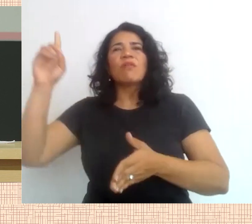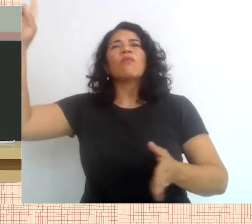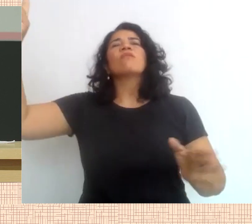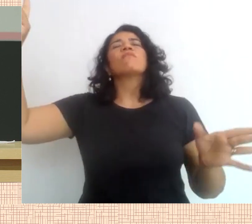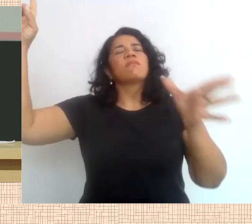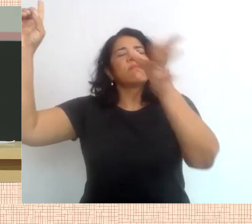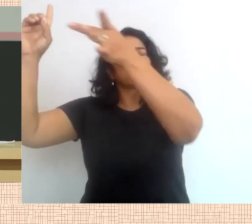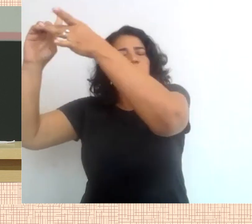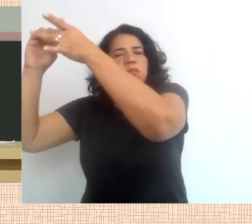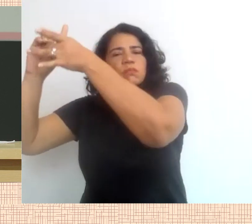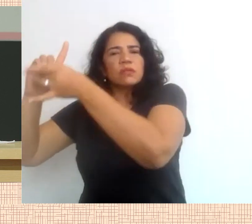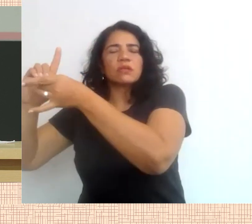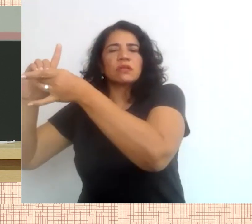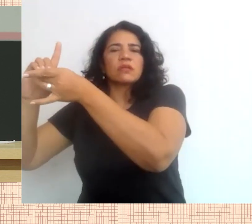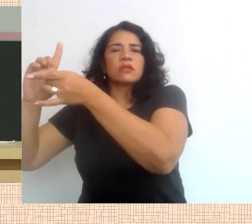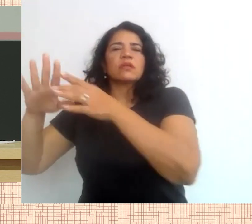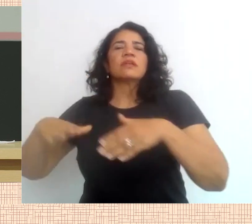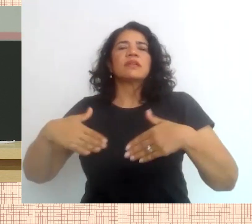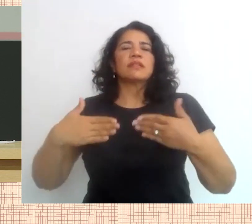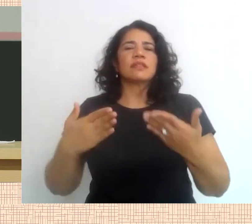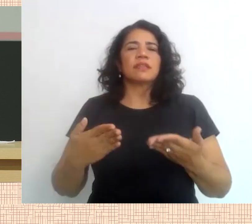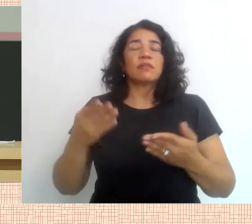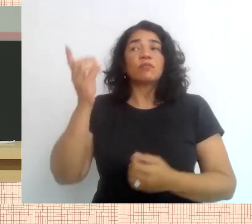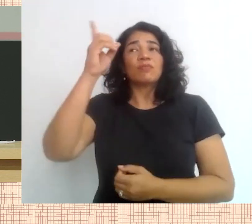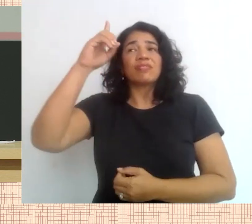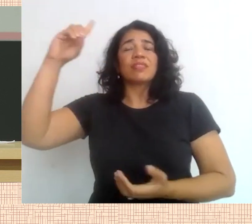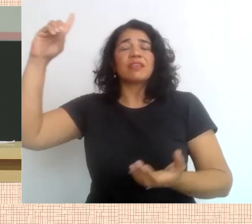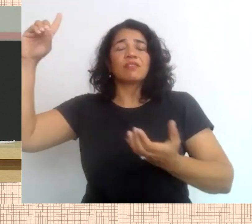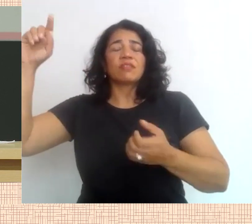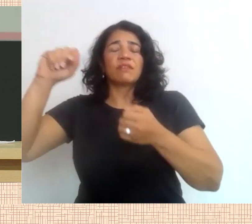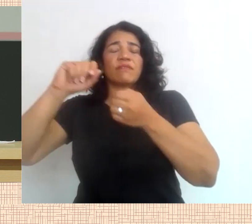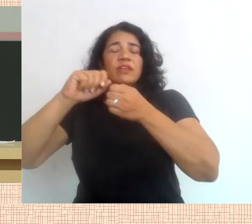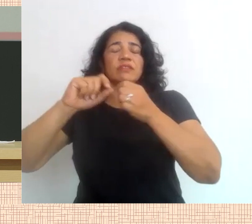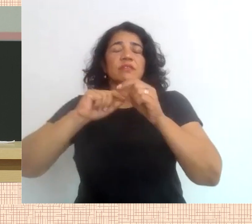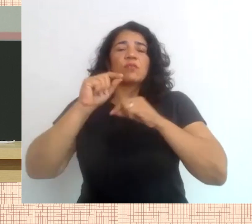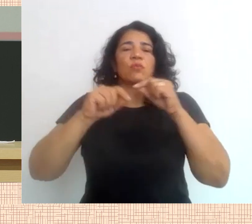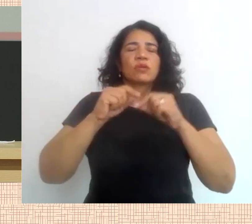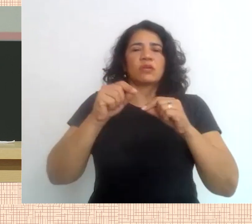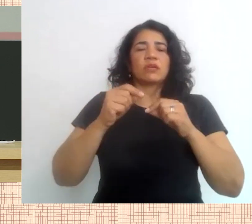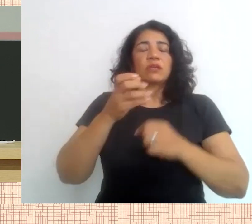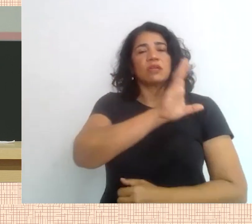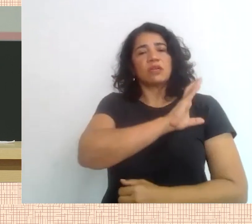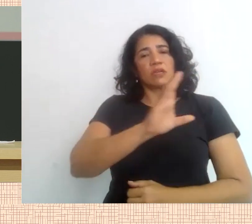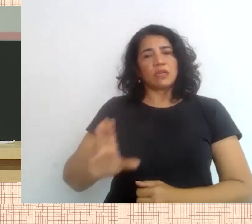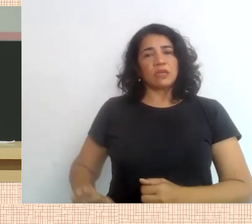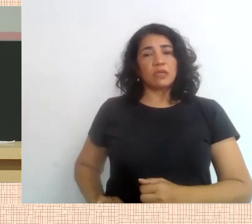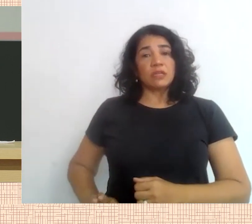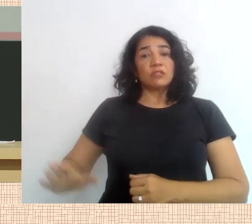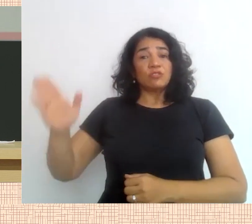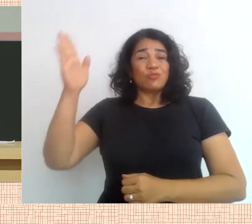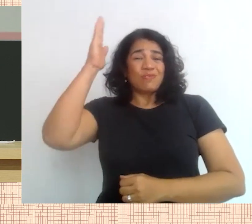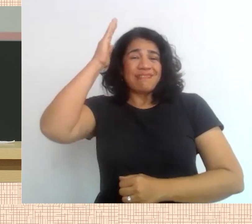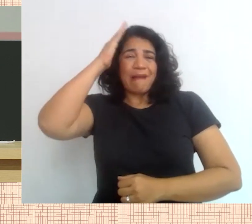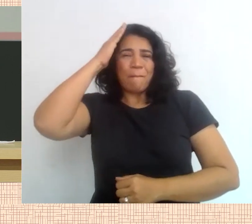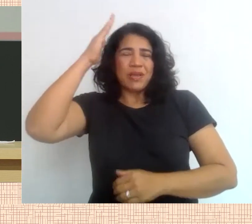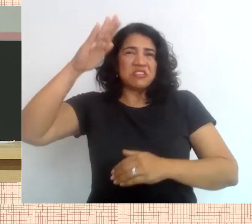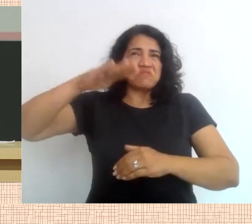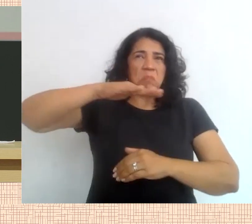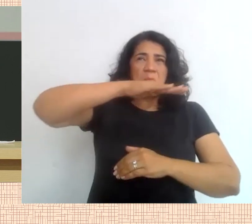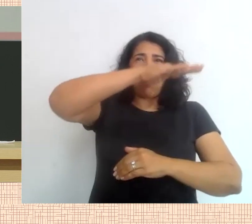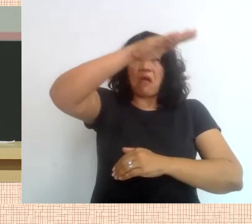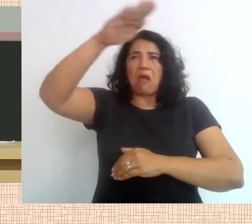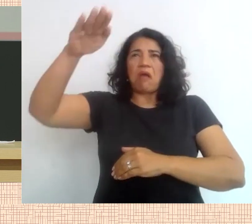coisas se a nível da criação ainda não foi conectada? Então Deus precisa fazer primeiro a nível da nova